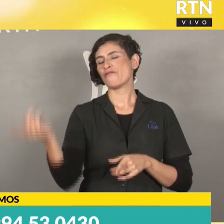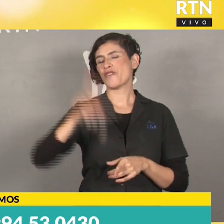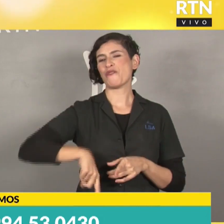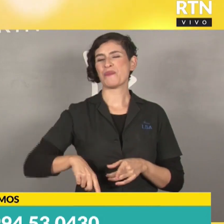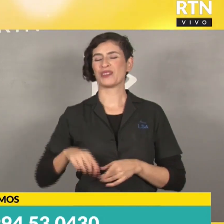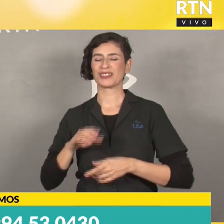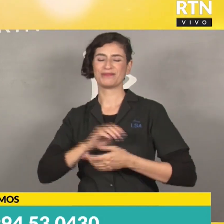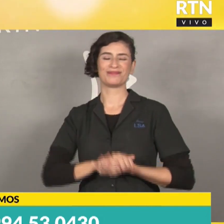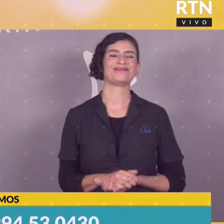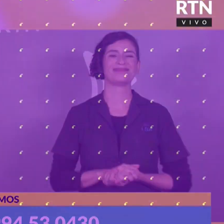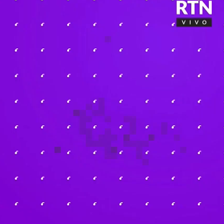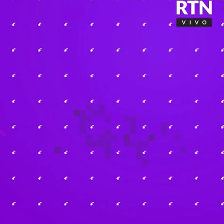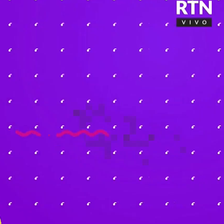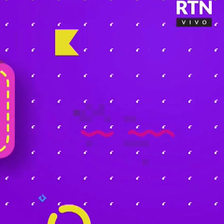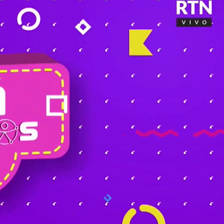volvemos.